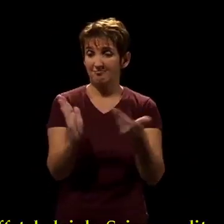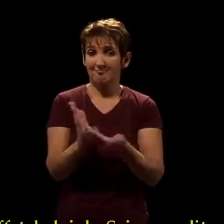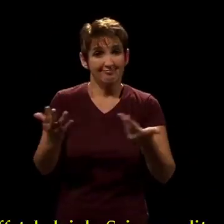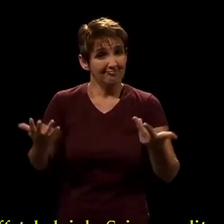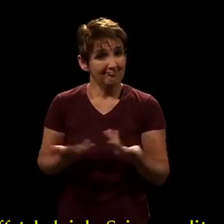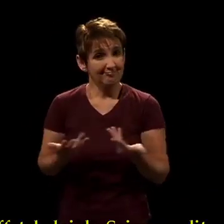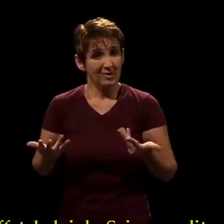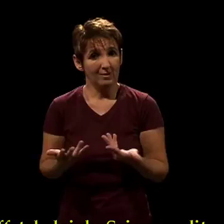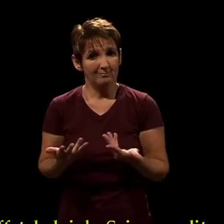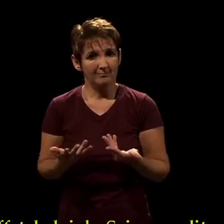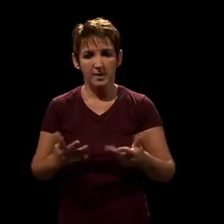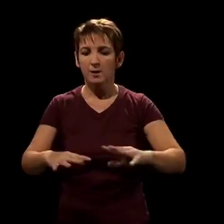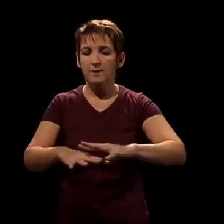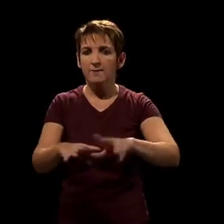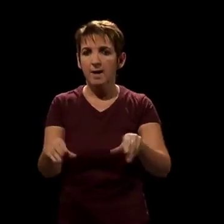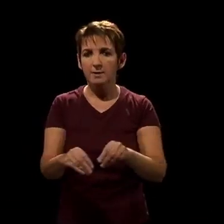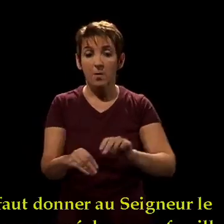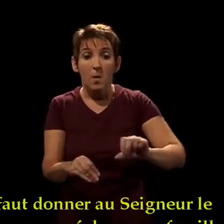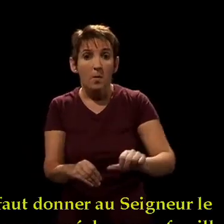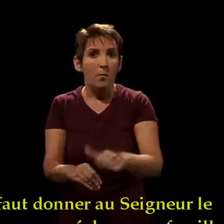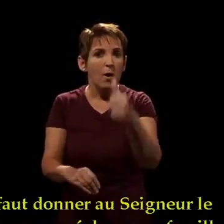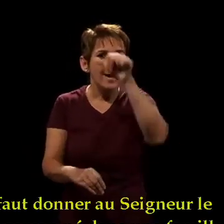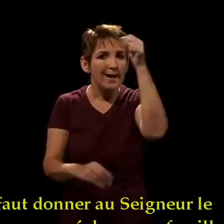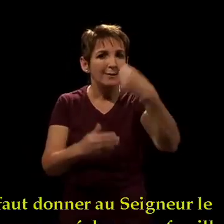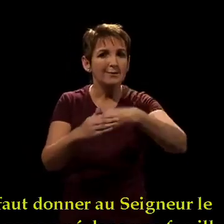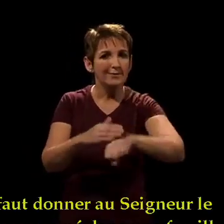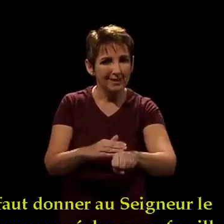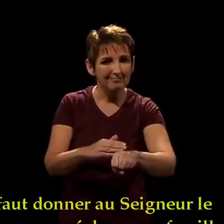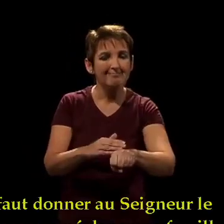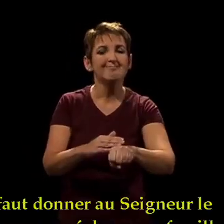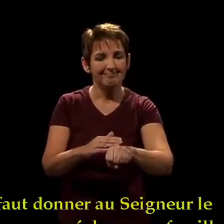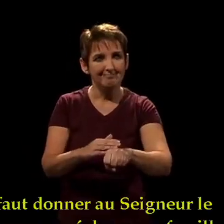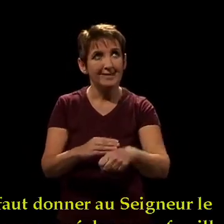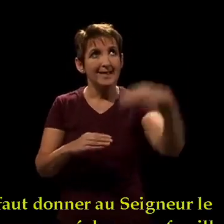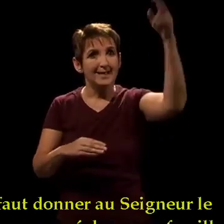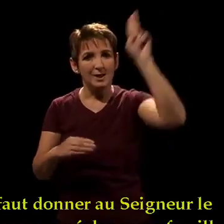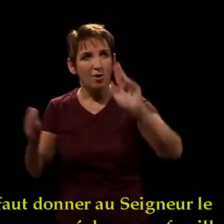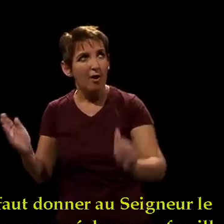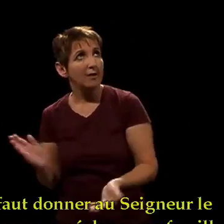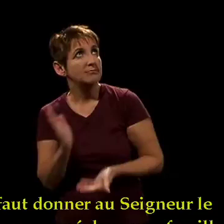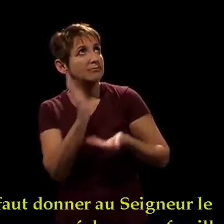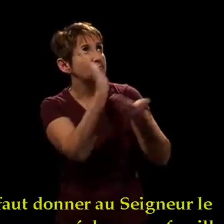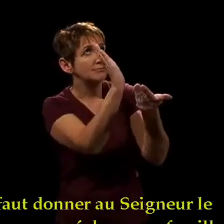En effet, la loi du Seigneur dit: il faut donner au Seigneur le premier garçon né dans une